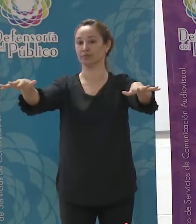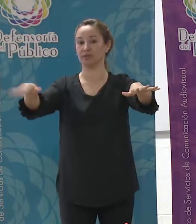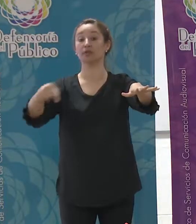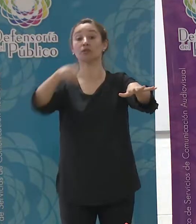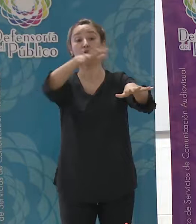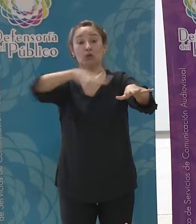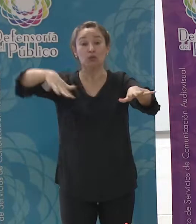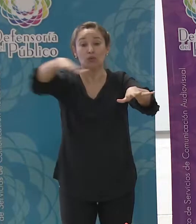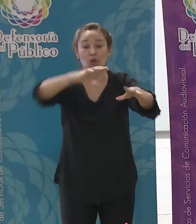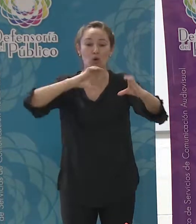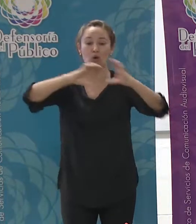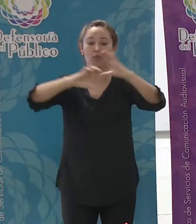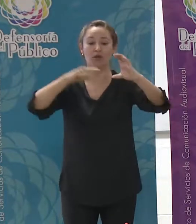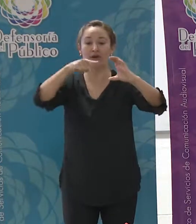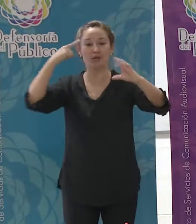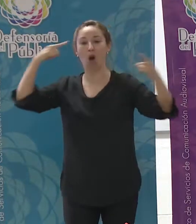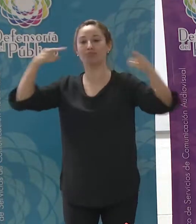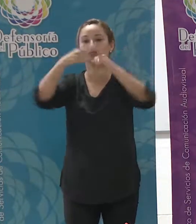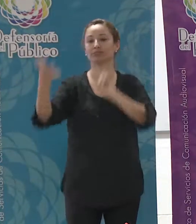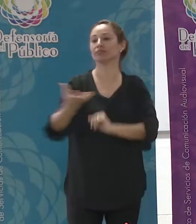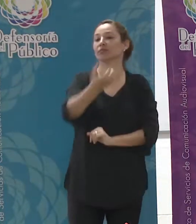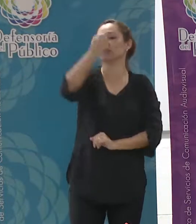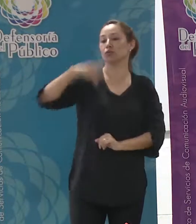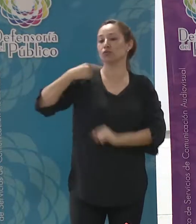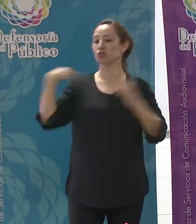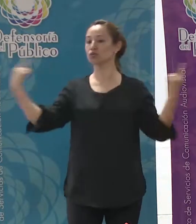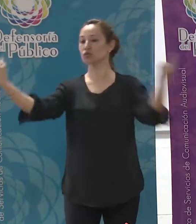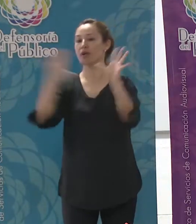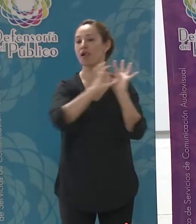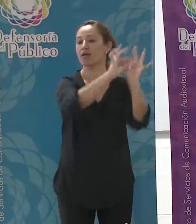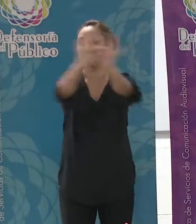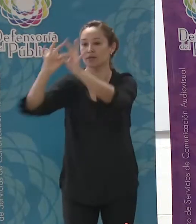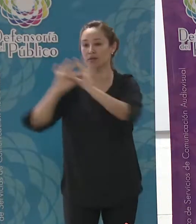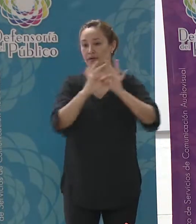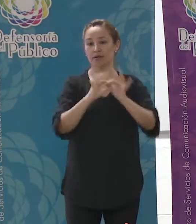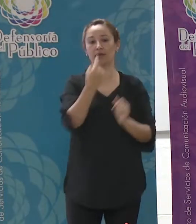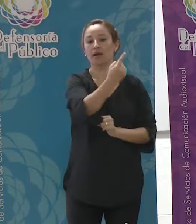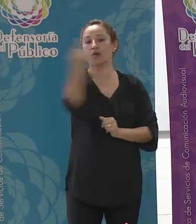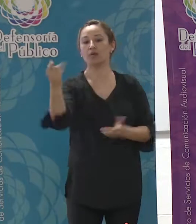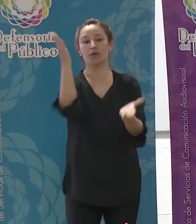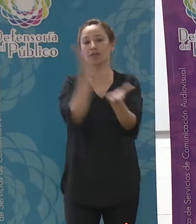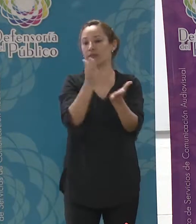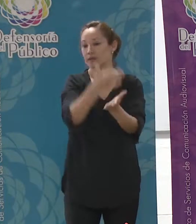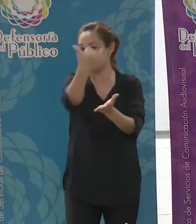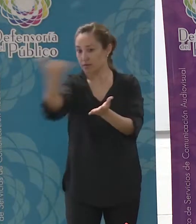a la comunicación como un bien social de carácter público, como un derecho humano